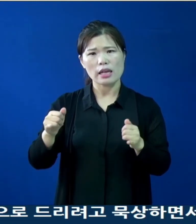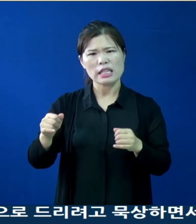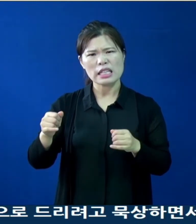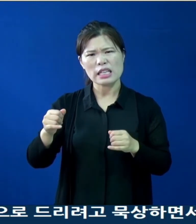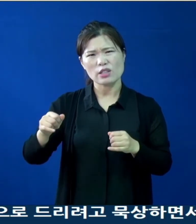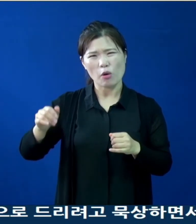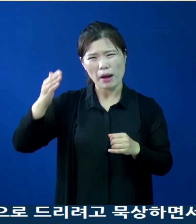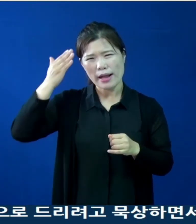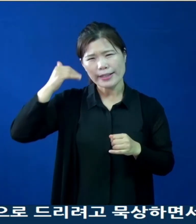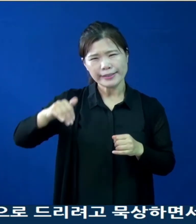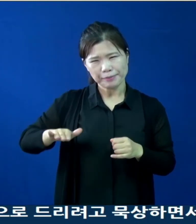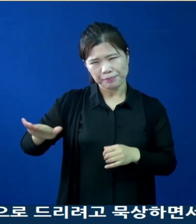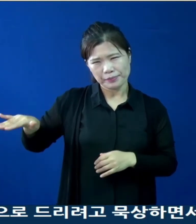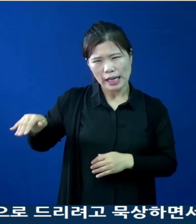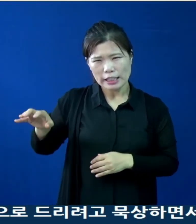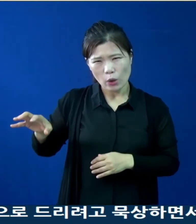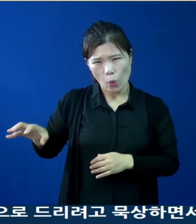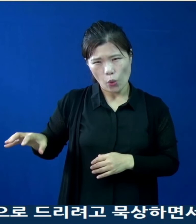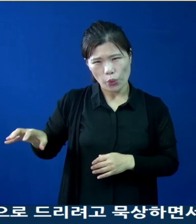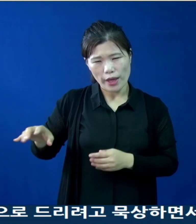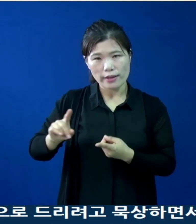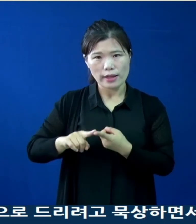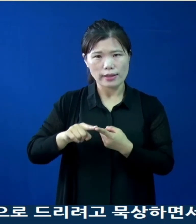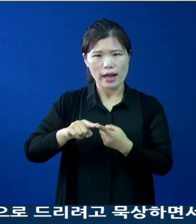새 사냥꾼의